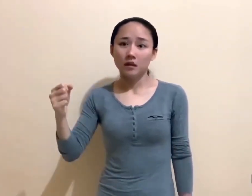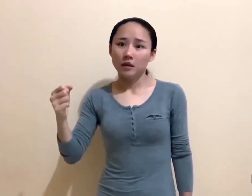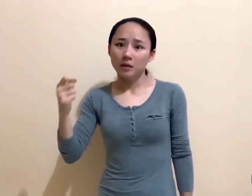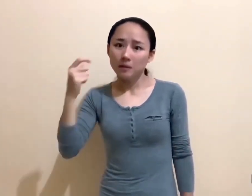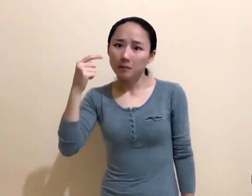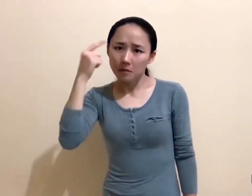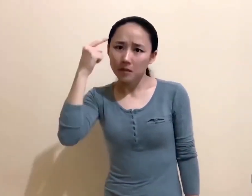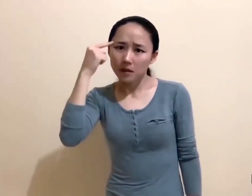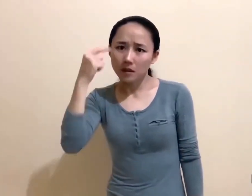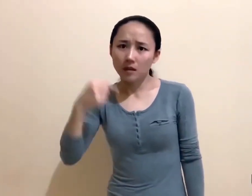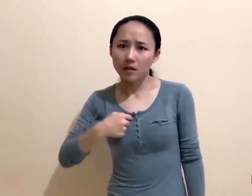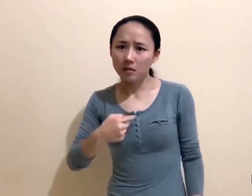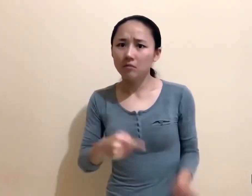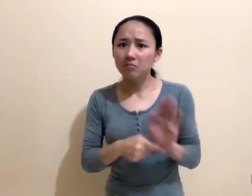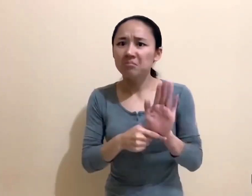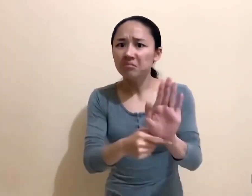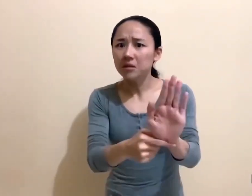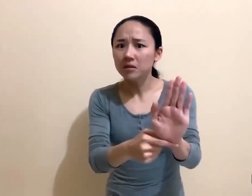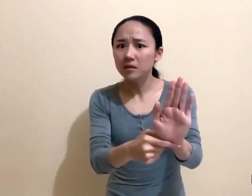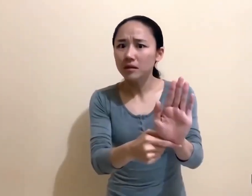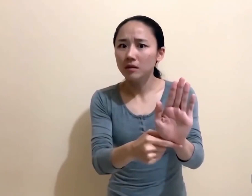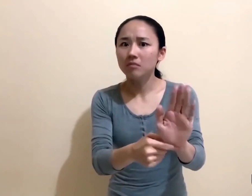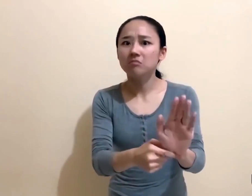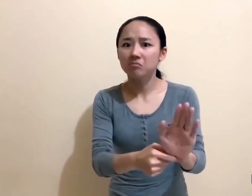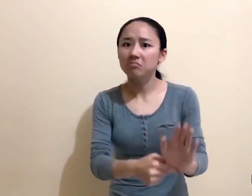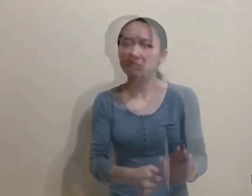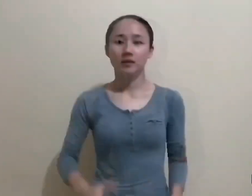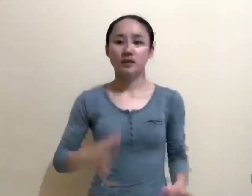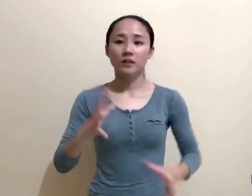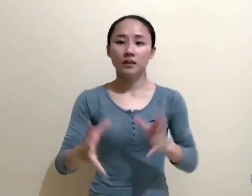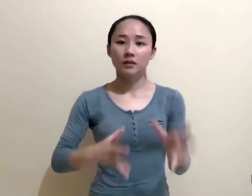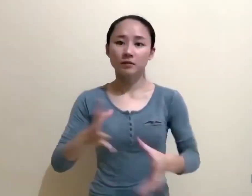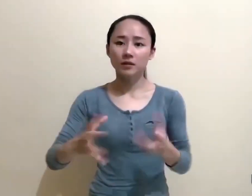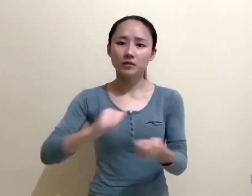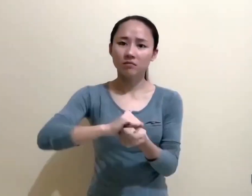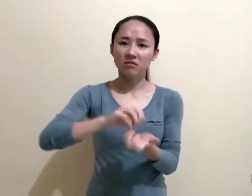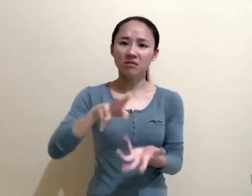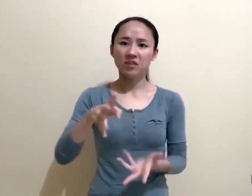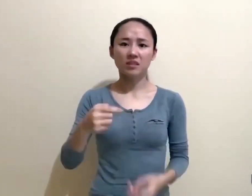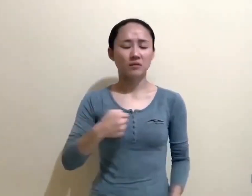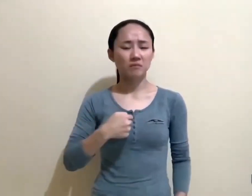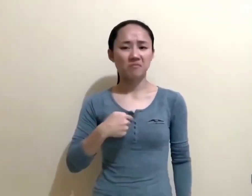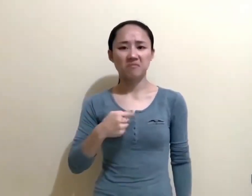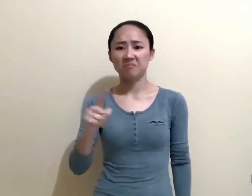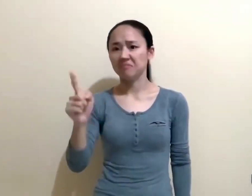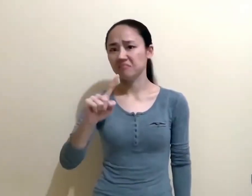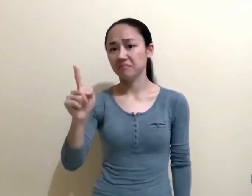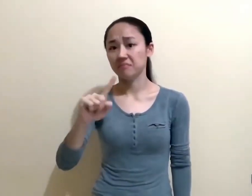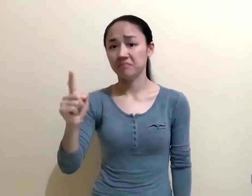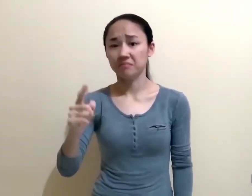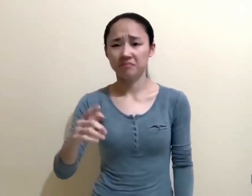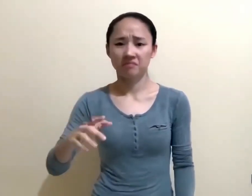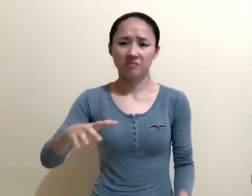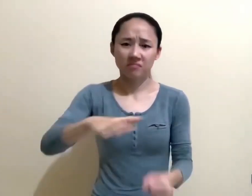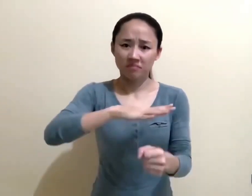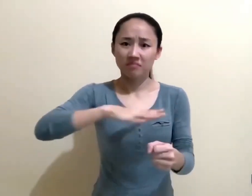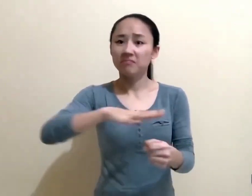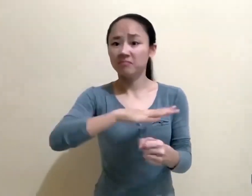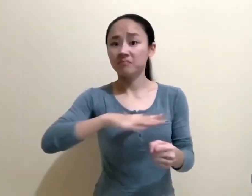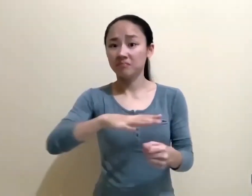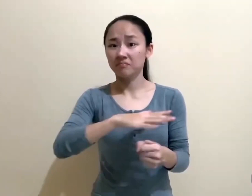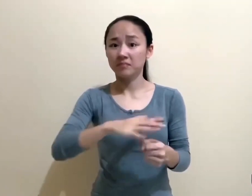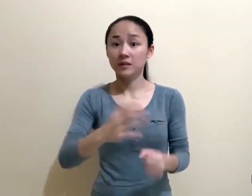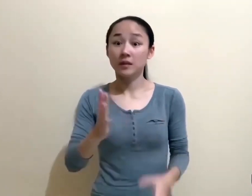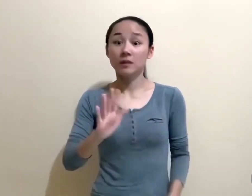E aquilo me chamou muita atenção. Eu quis ajudar, quis contribuir. Eu ainda não sou fluente